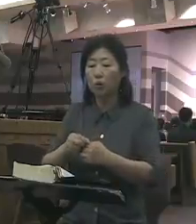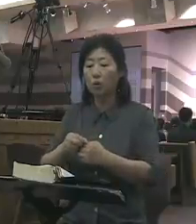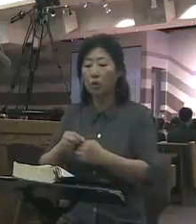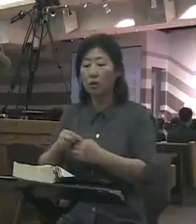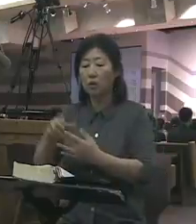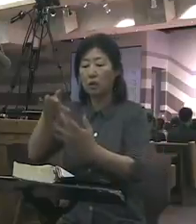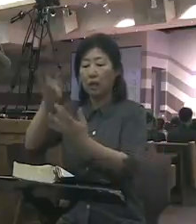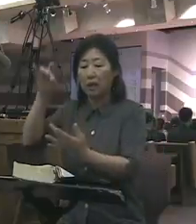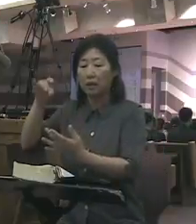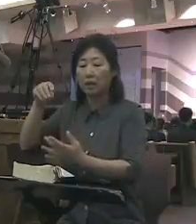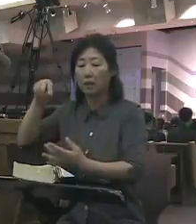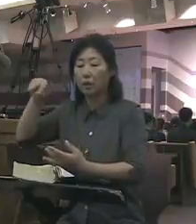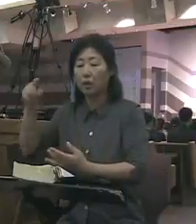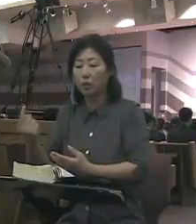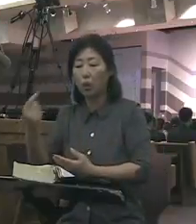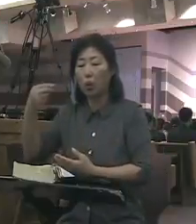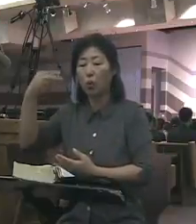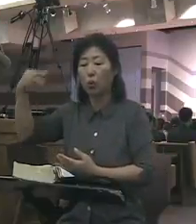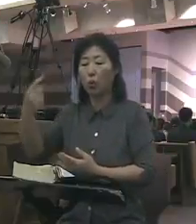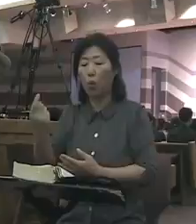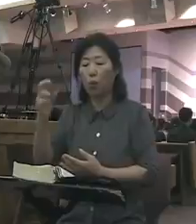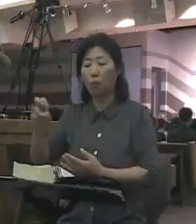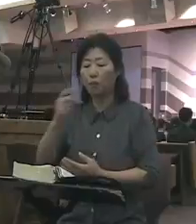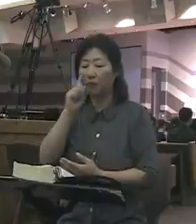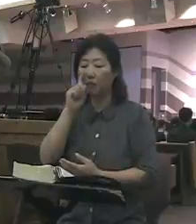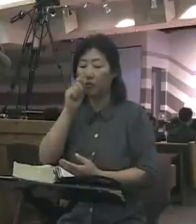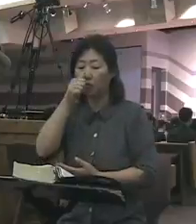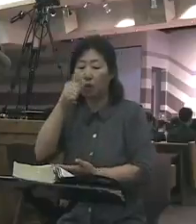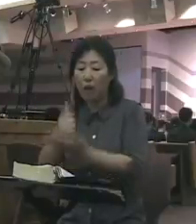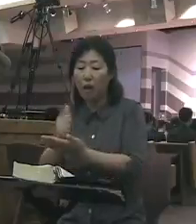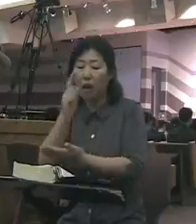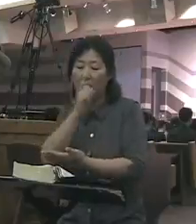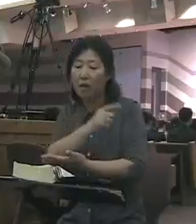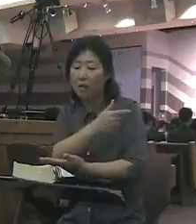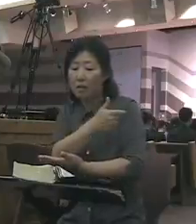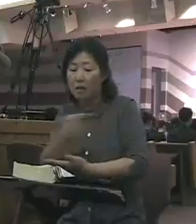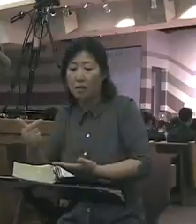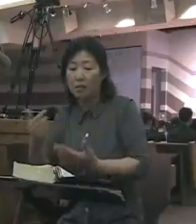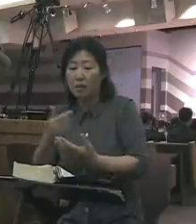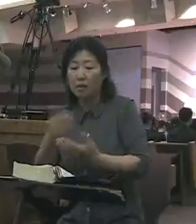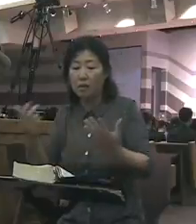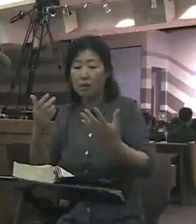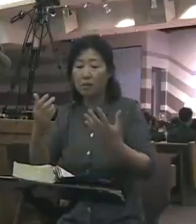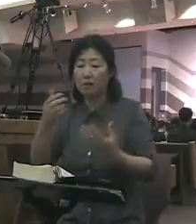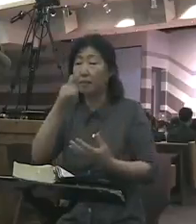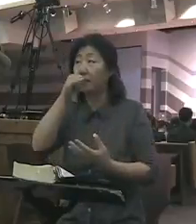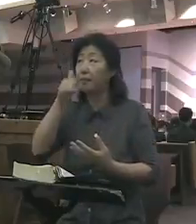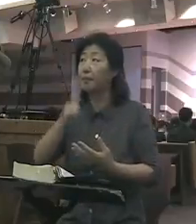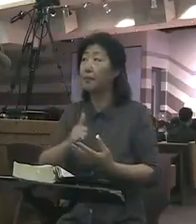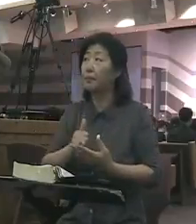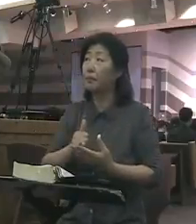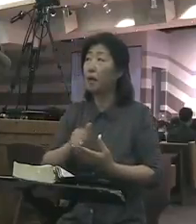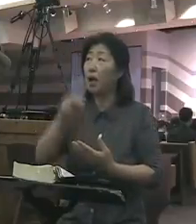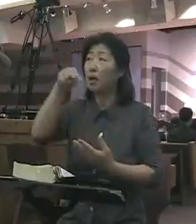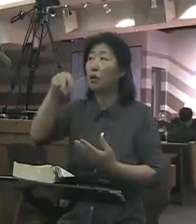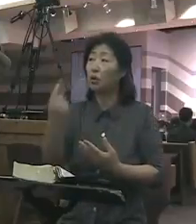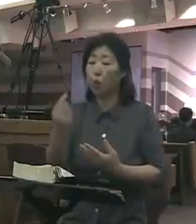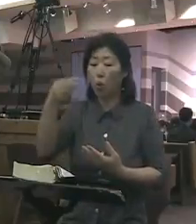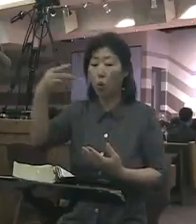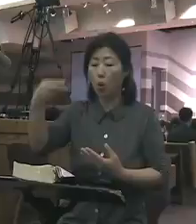컸다. 죄악이 심히 컸다고 합니다. 여러분, 그 당시 소돔이라는 도시에서 사는 사람들의